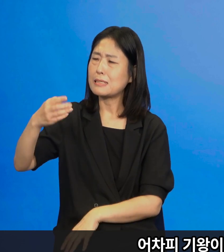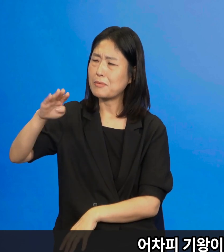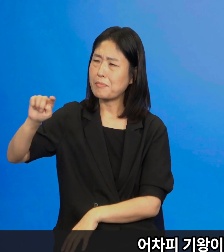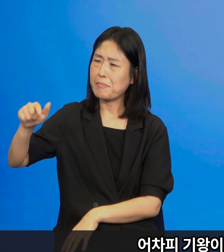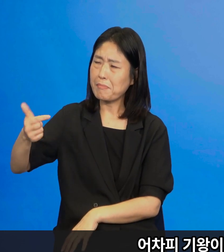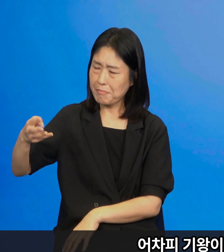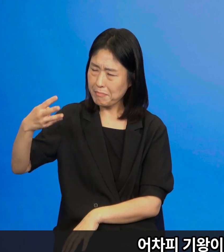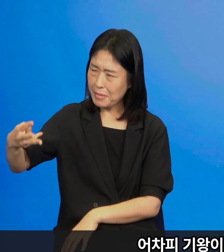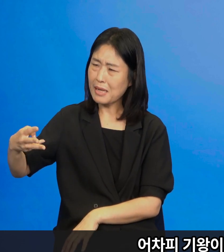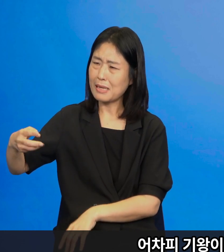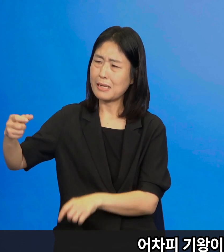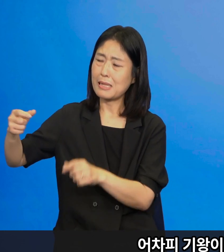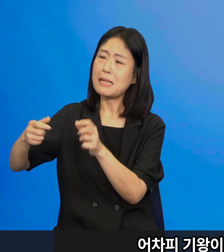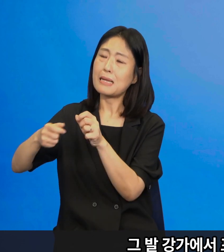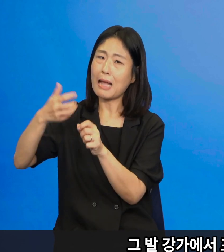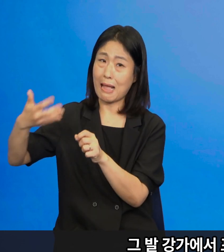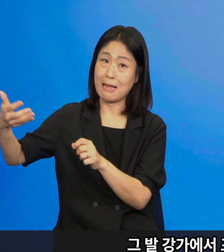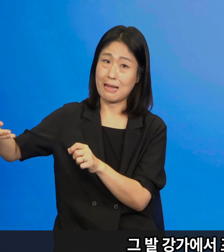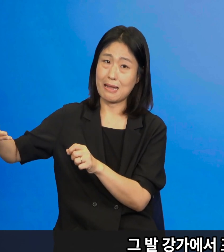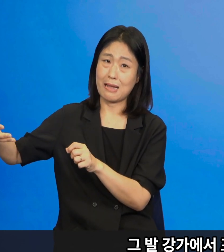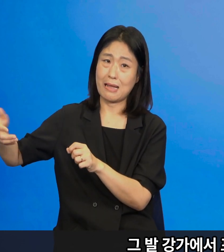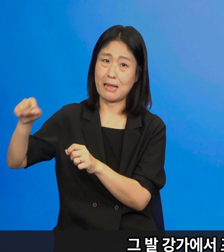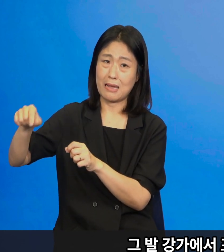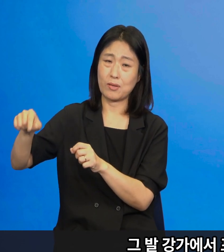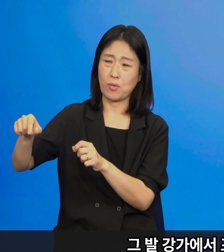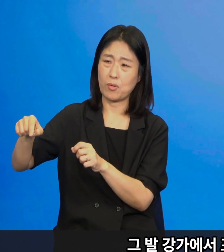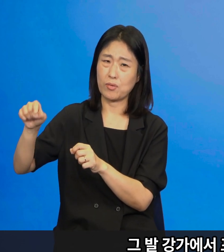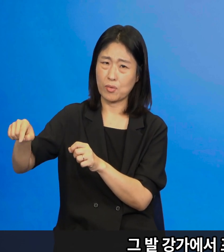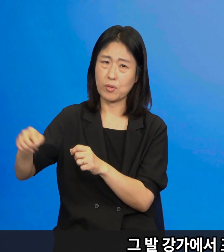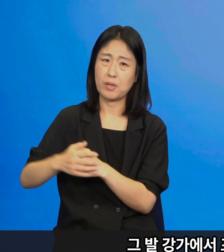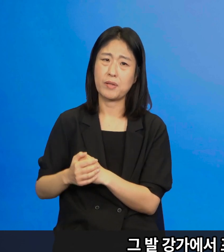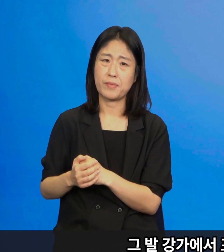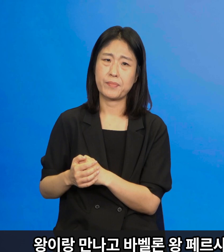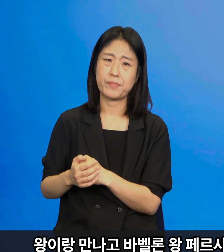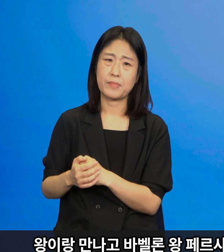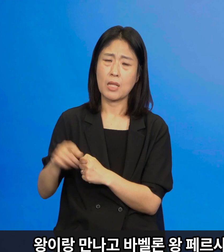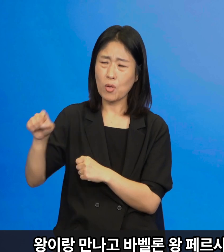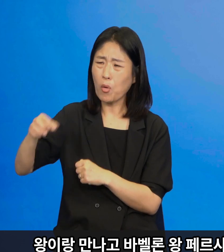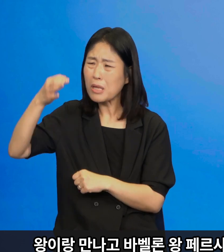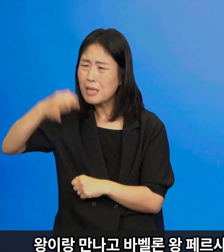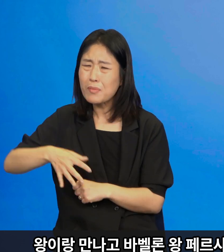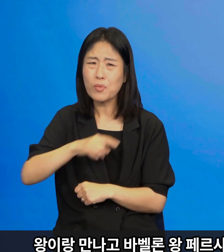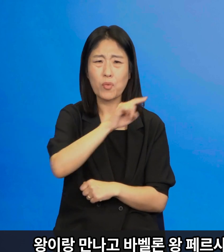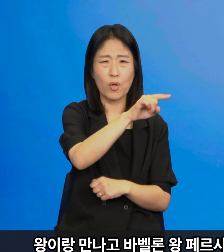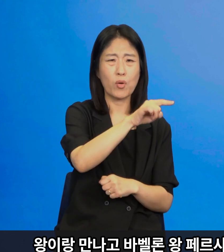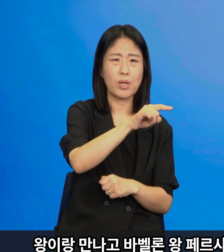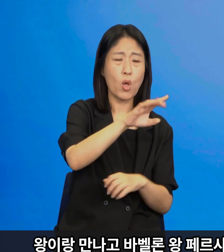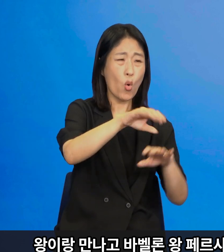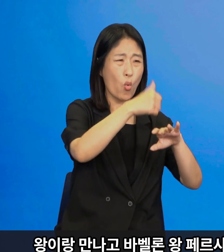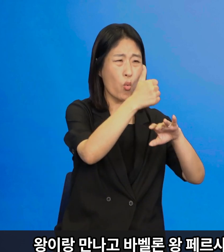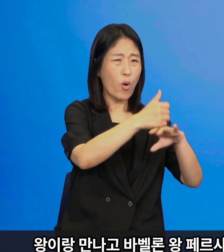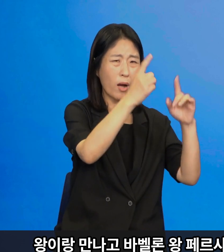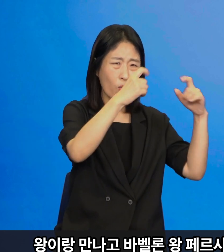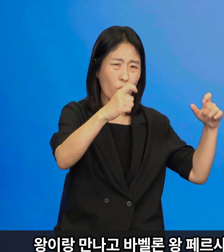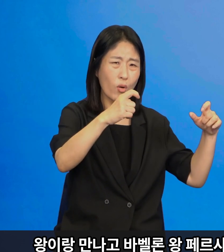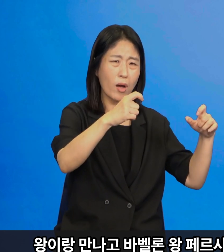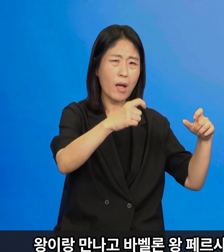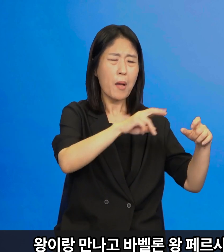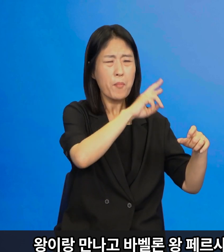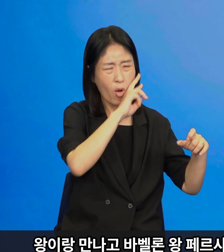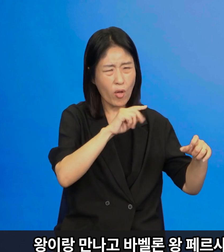어차피 기왕이면 다니엘 궁전이지. 그 발 강가에서 포로민들 설득하느니 왕이랑 만나고 바벨론 왕, 페르시아